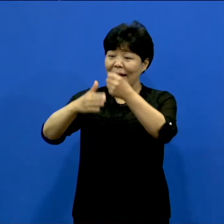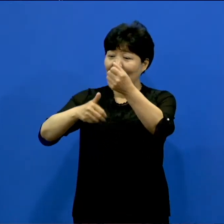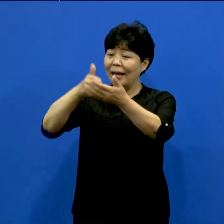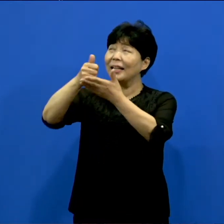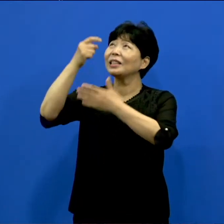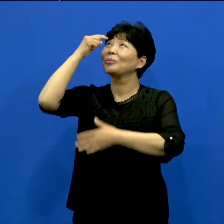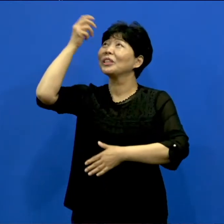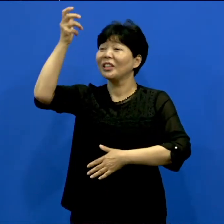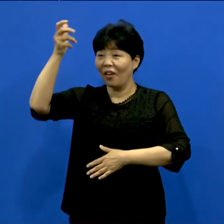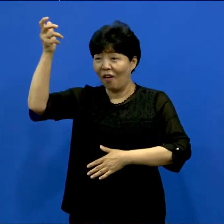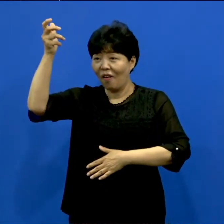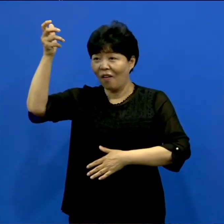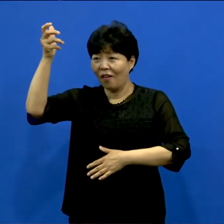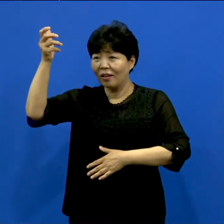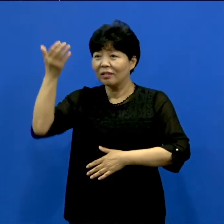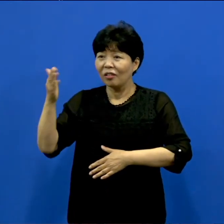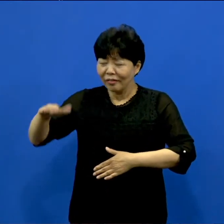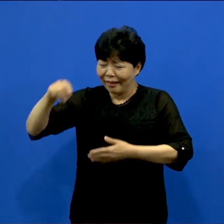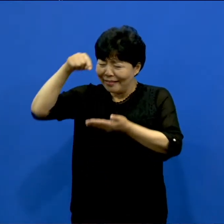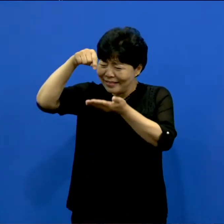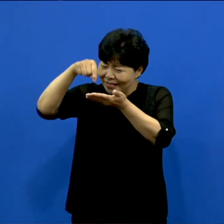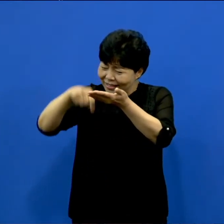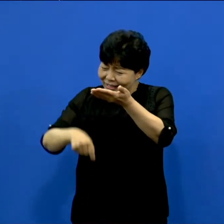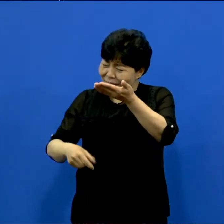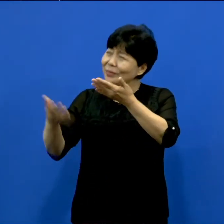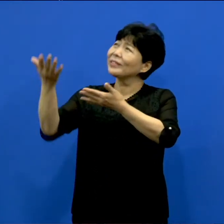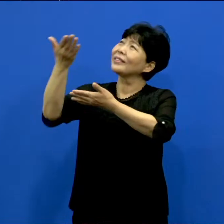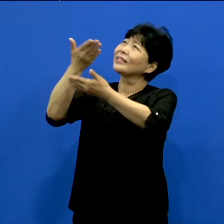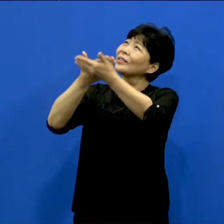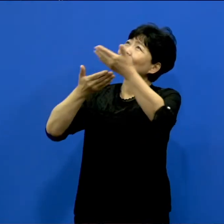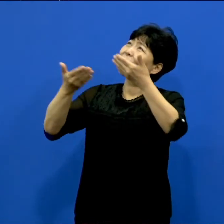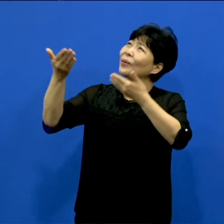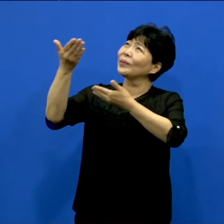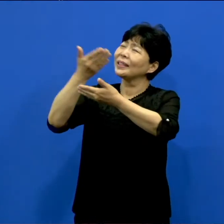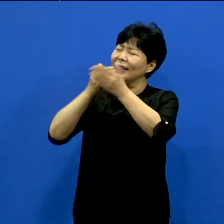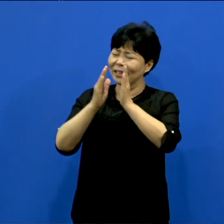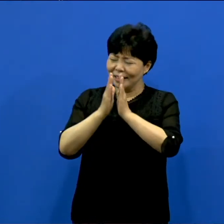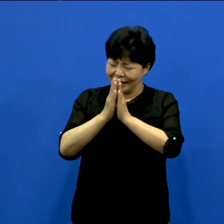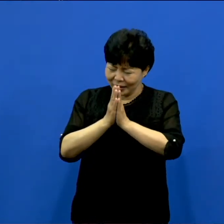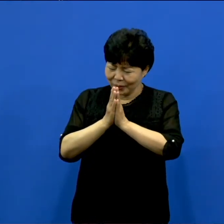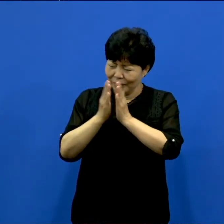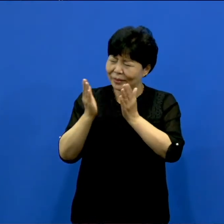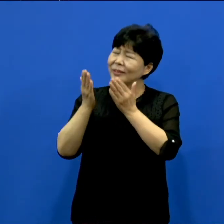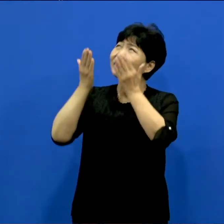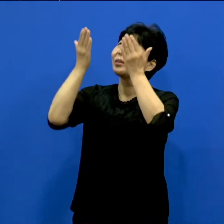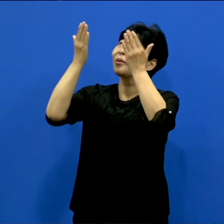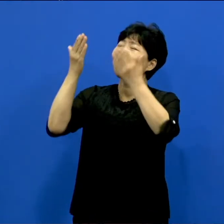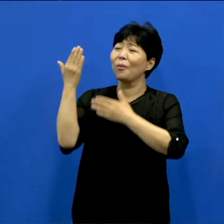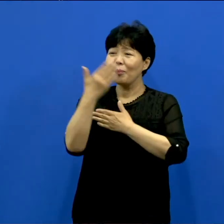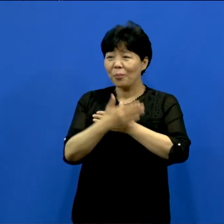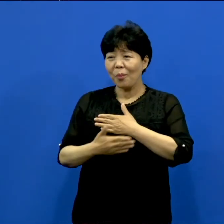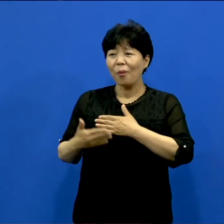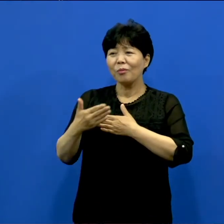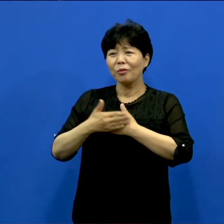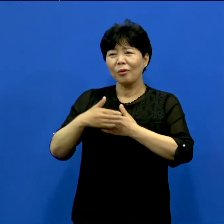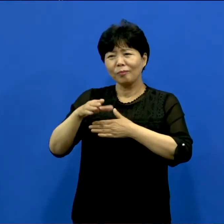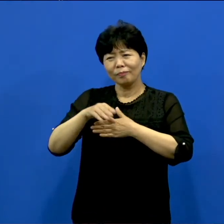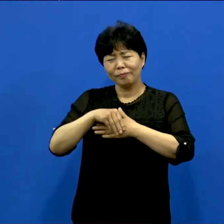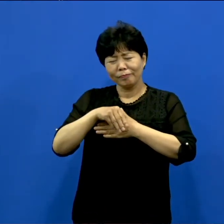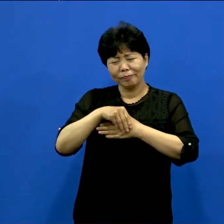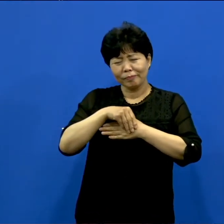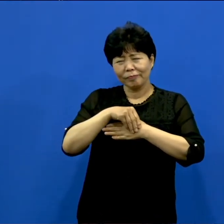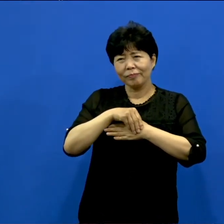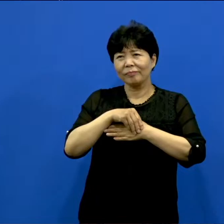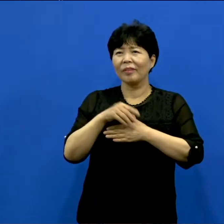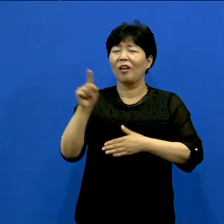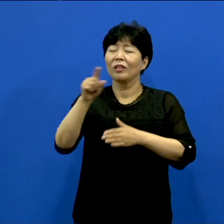그분과 깊은 교제 안으로 들어가는 게 기도고, 그 기도 속에 하나님과 교제하고 그 기도는 몸으로 익히는 거예요. 어떤 때는